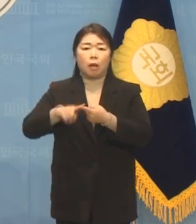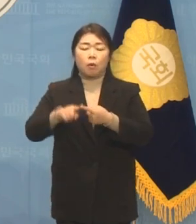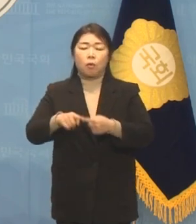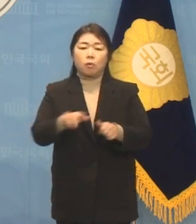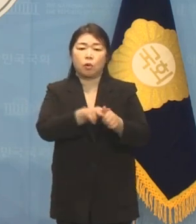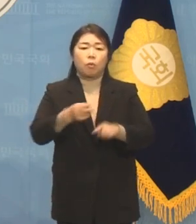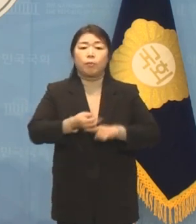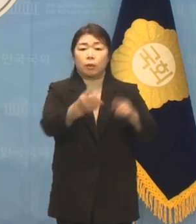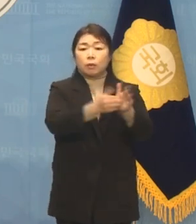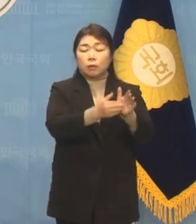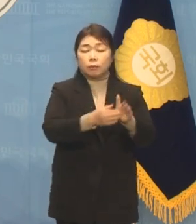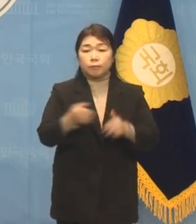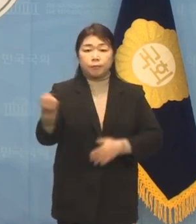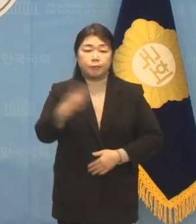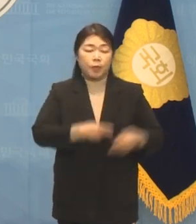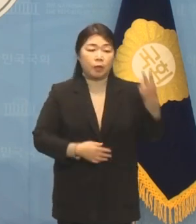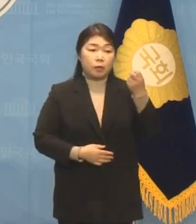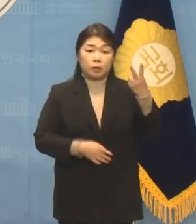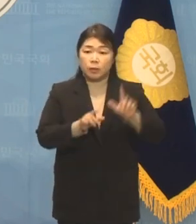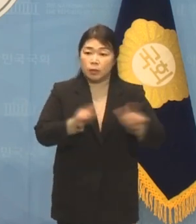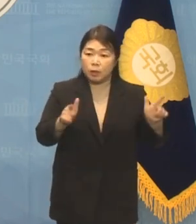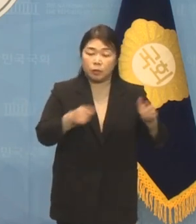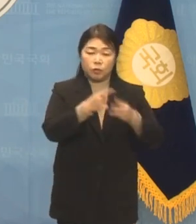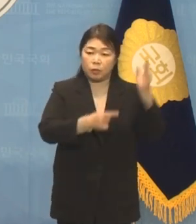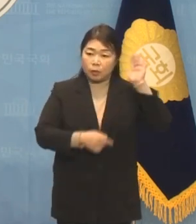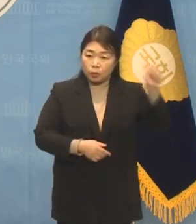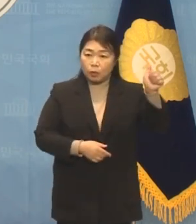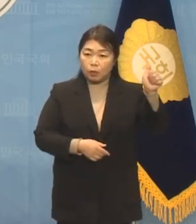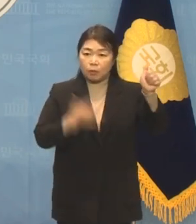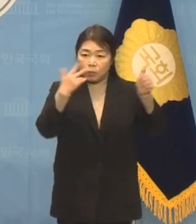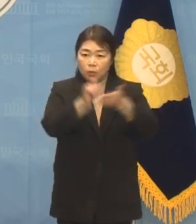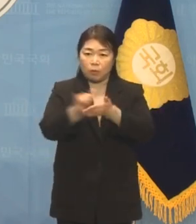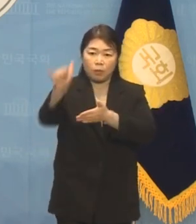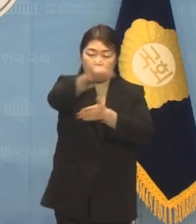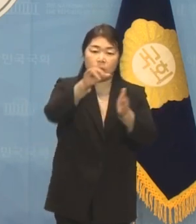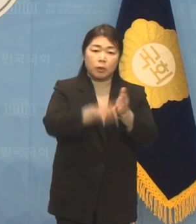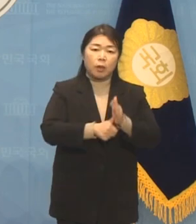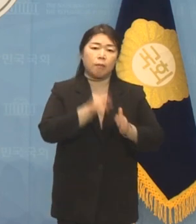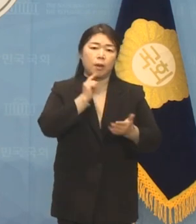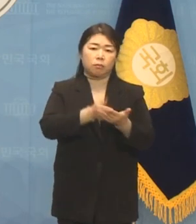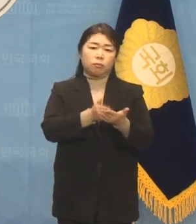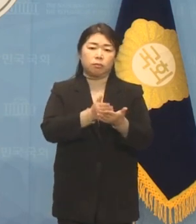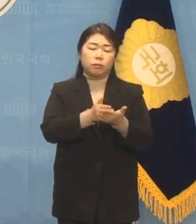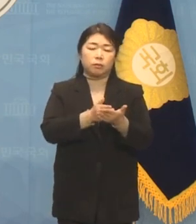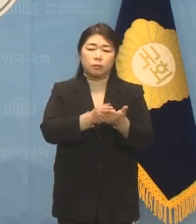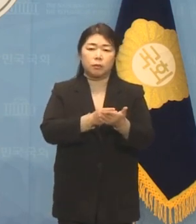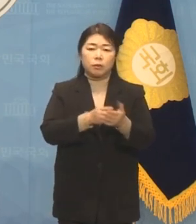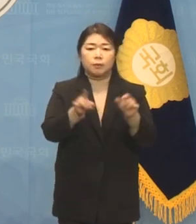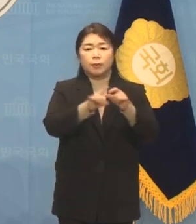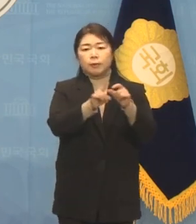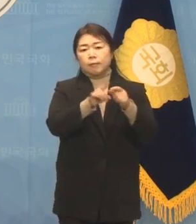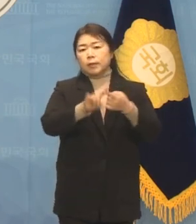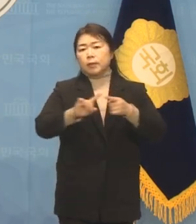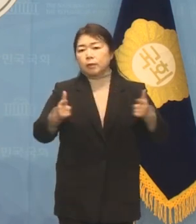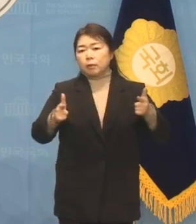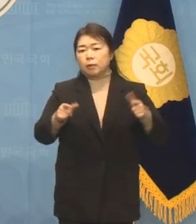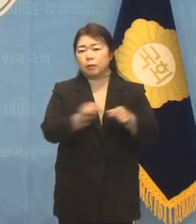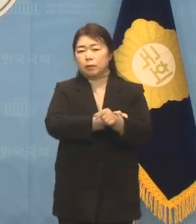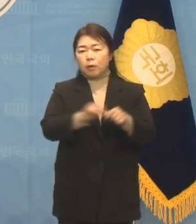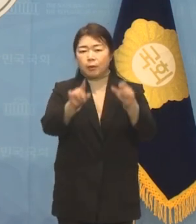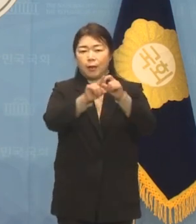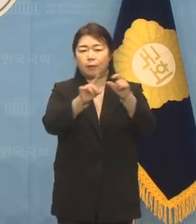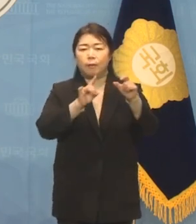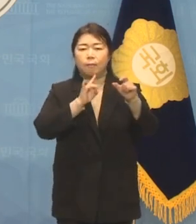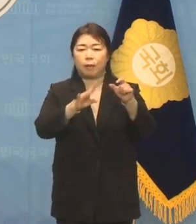않았습니다. 또한 2022년 윤석열 대통령 미국 방문 시 발언을 보도하며 합리적인 근거 없이 특정